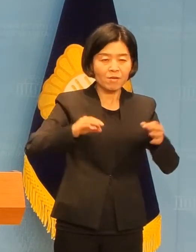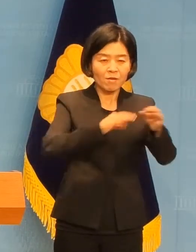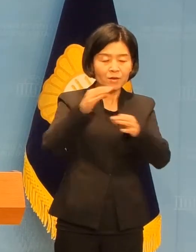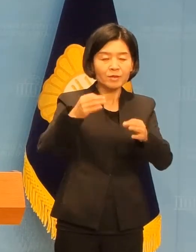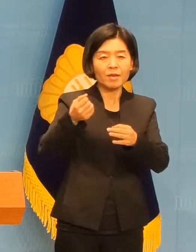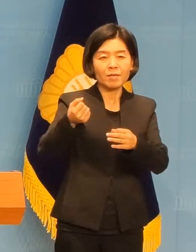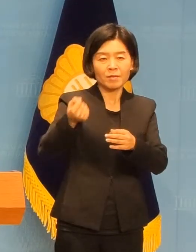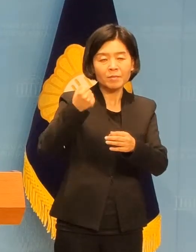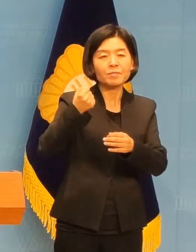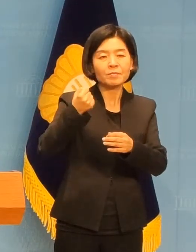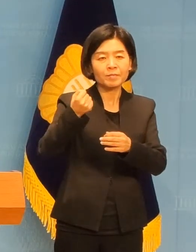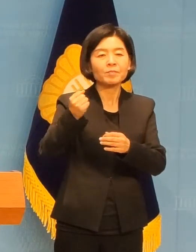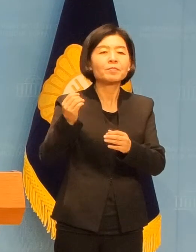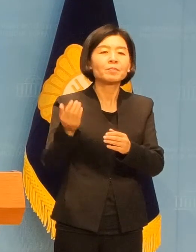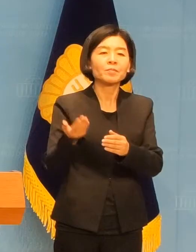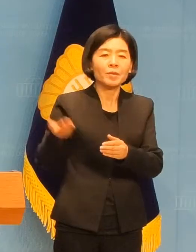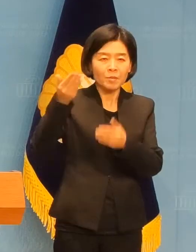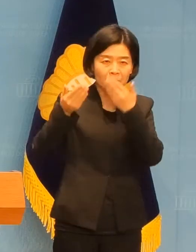되고 있습니다.